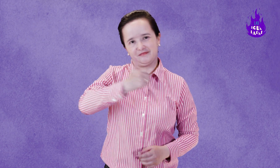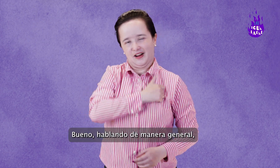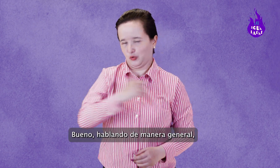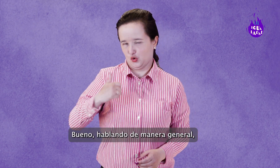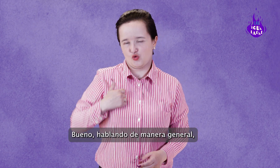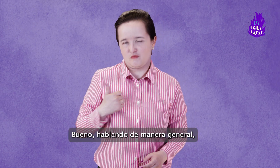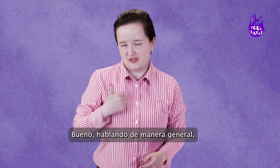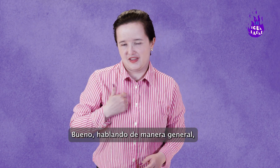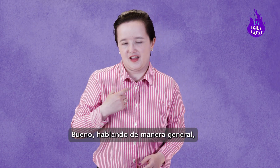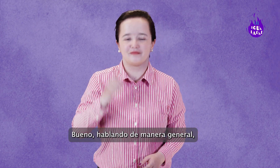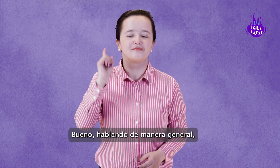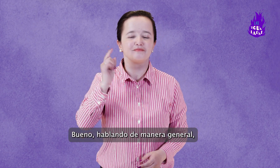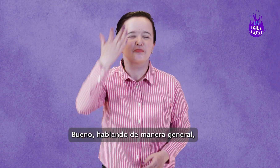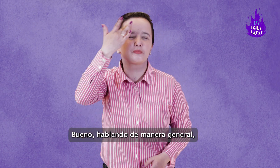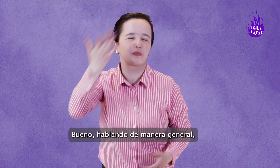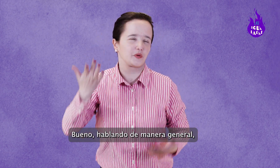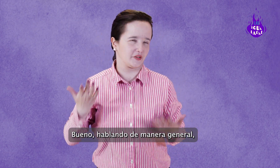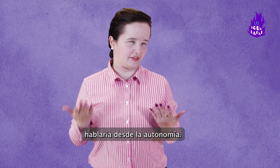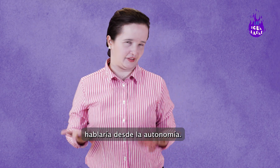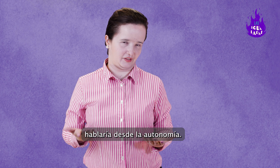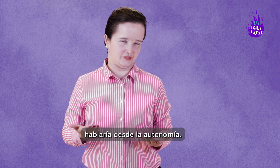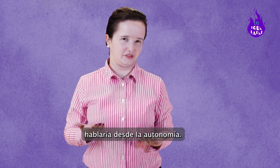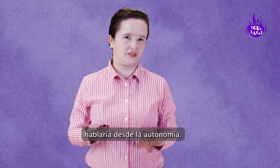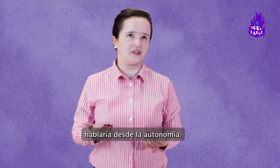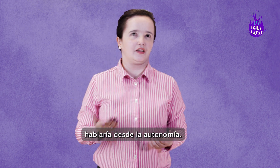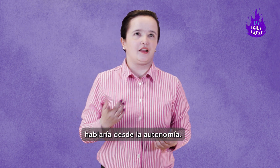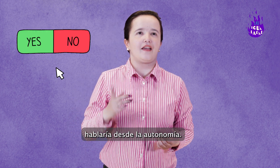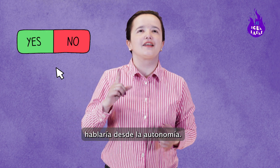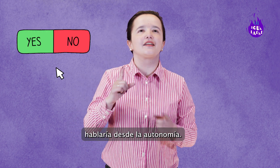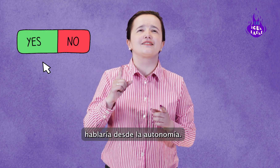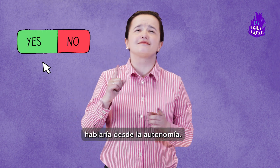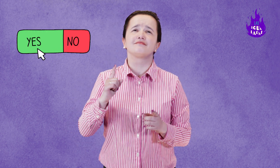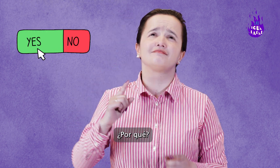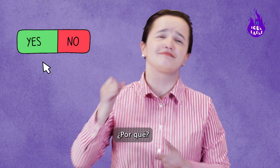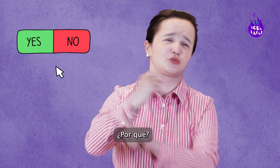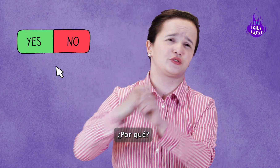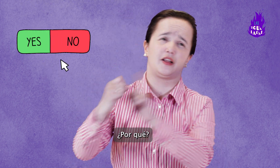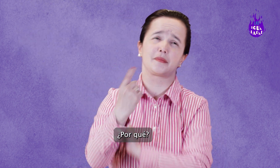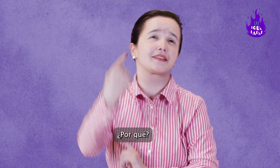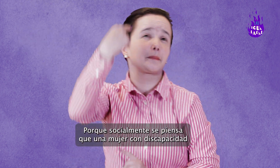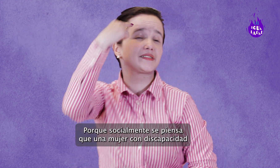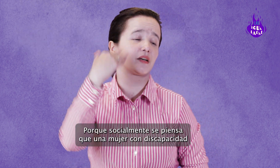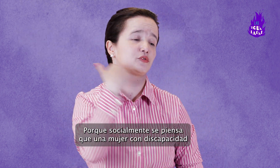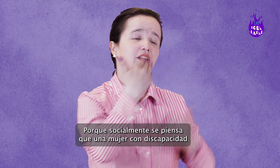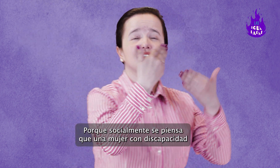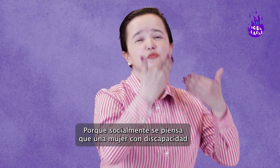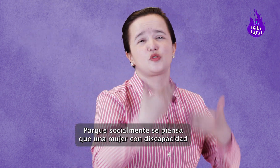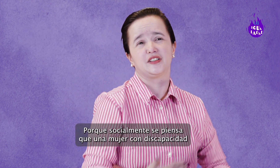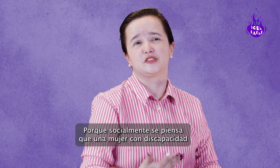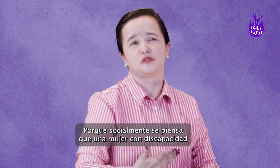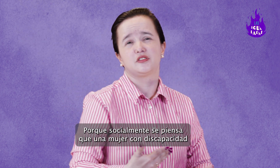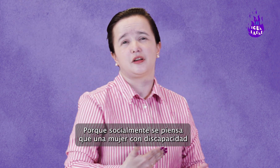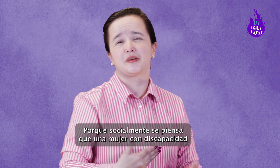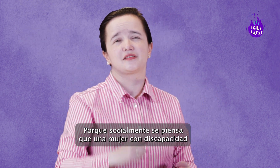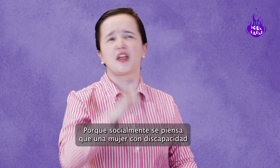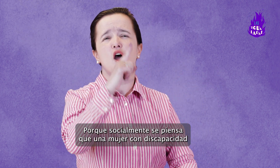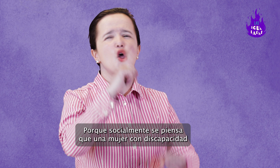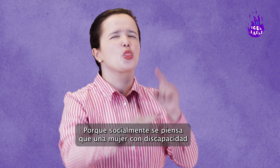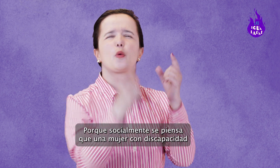Bueno, hablando de manera general, hablaría desde la autonomía. ¿Por qué? Porque socialmente se piensa que una mujer con